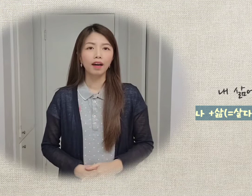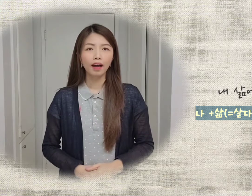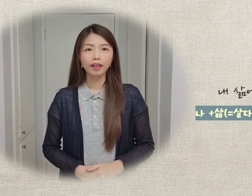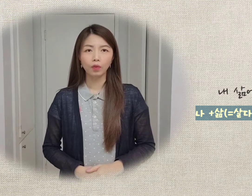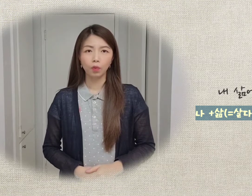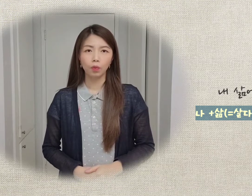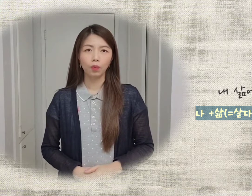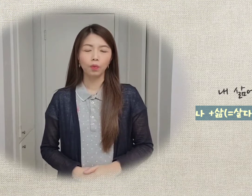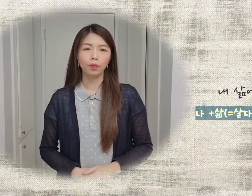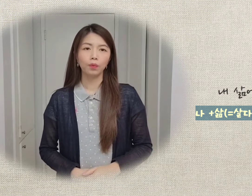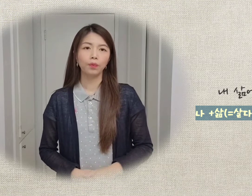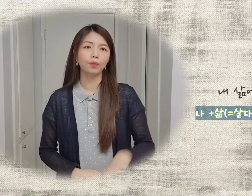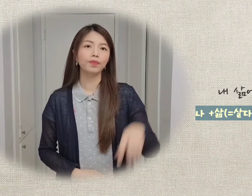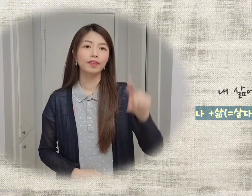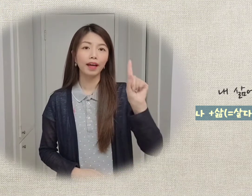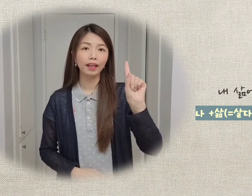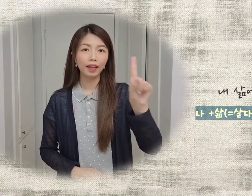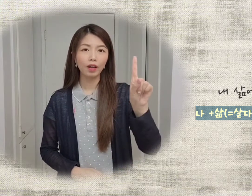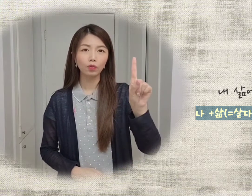하나도.